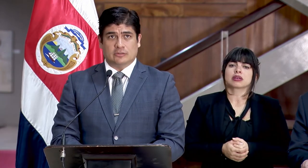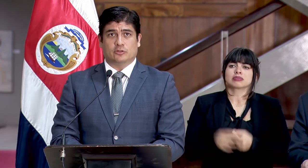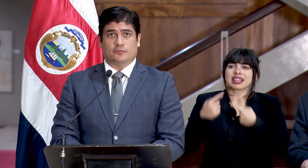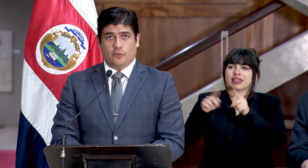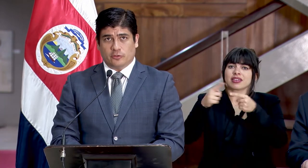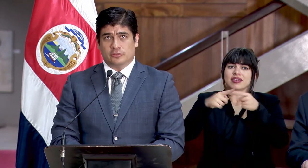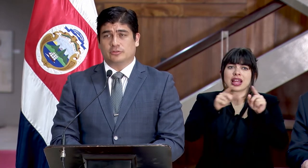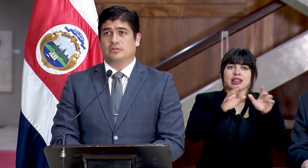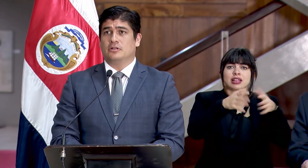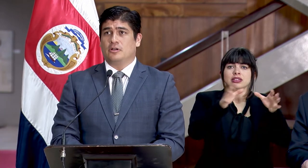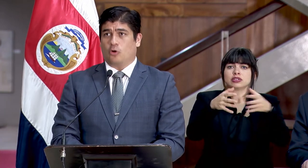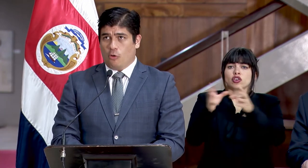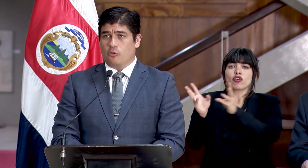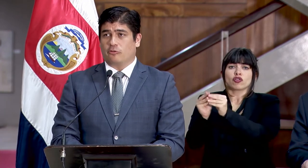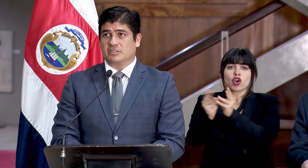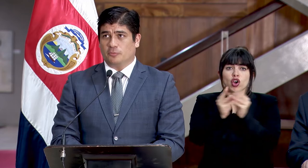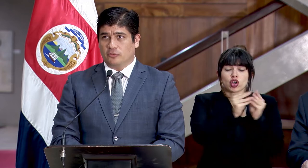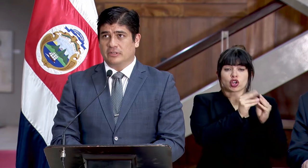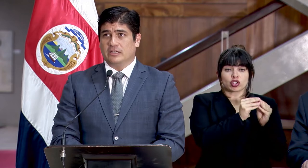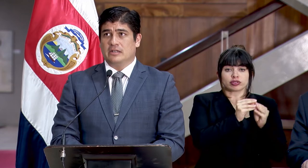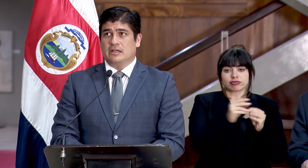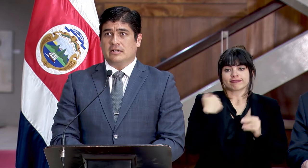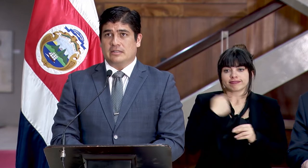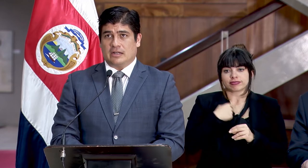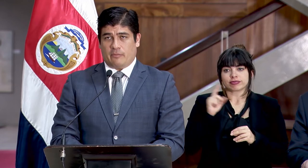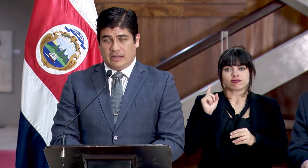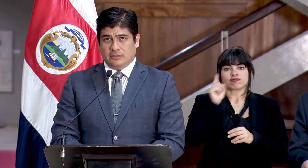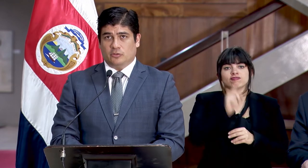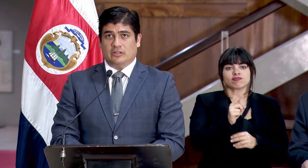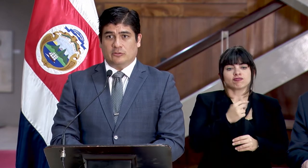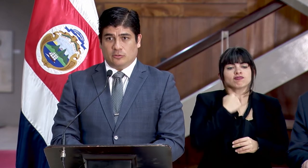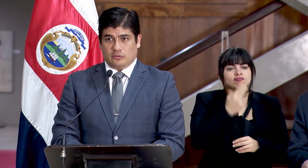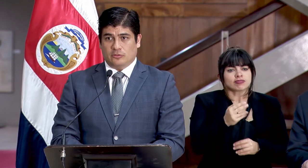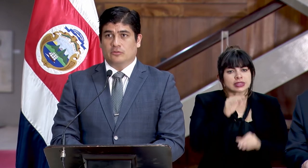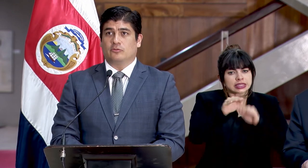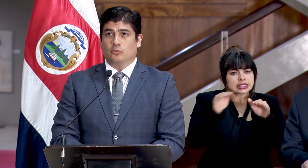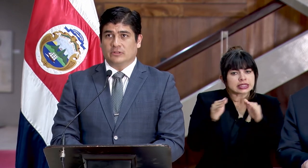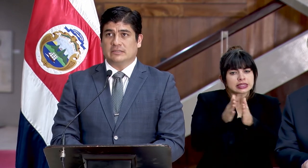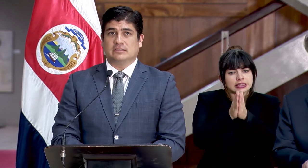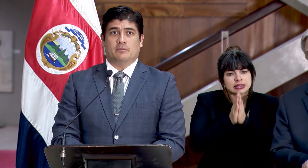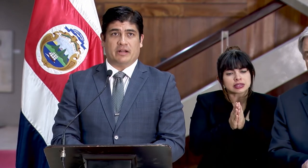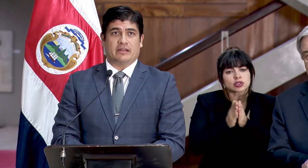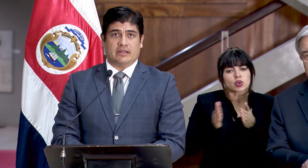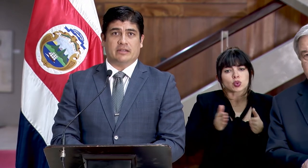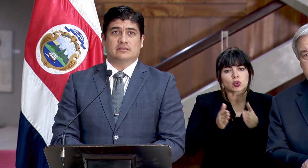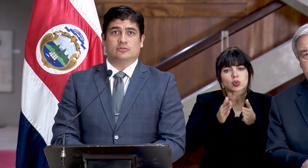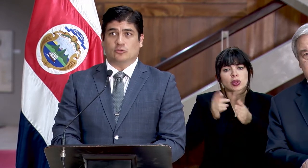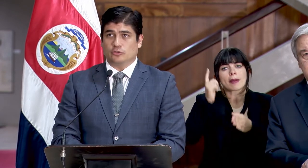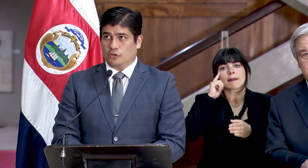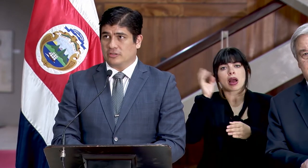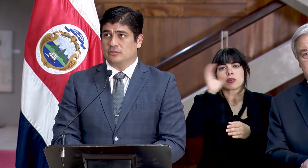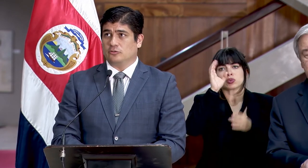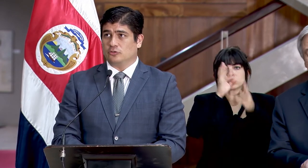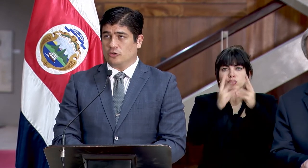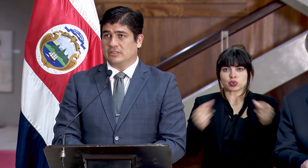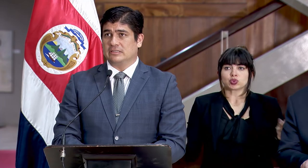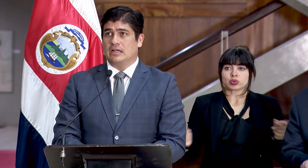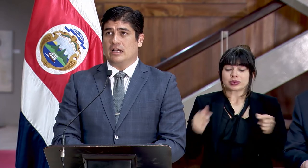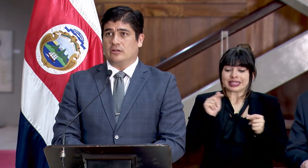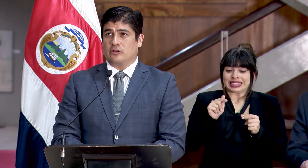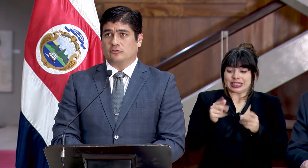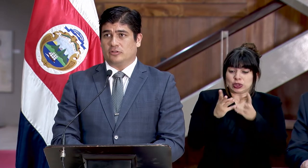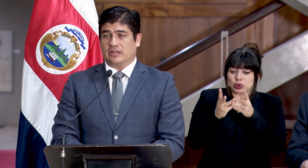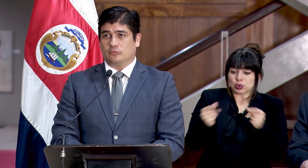los distintos foros como corresponde, clamando y dando rutas para que haya